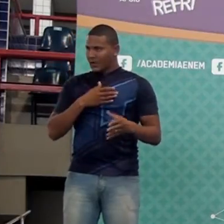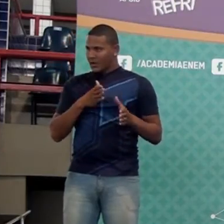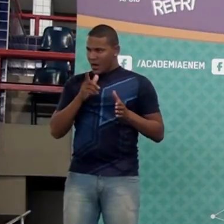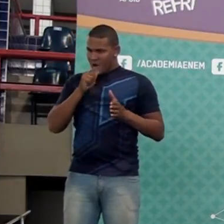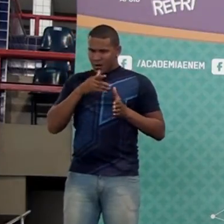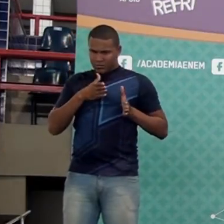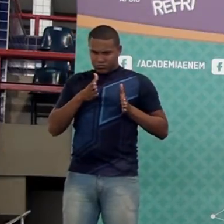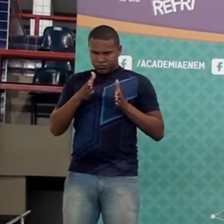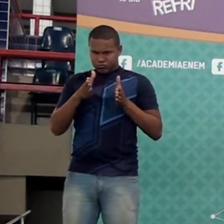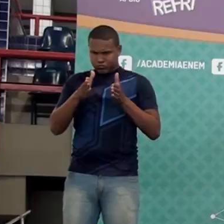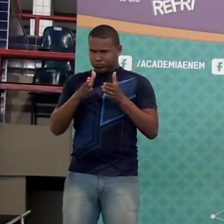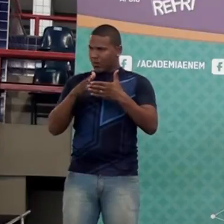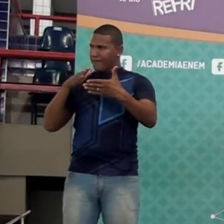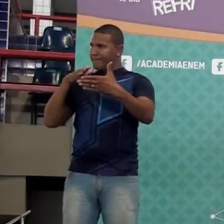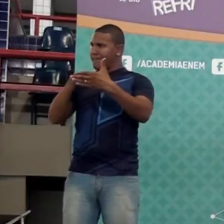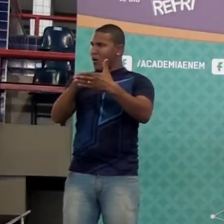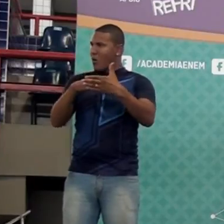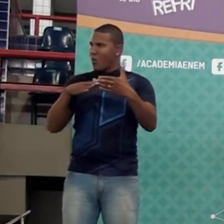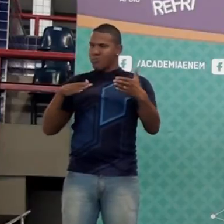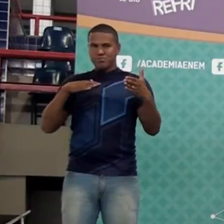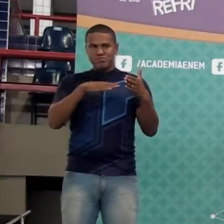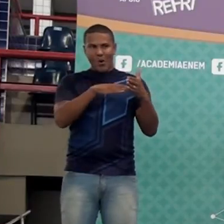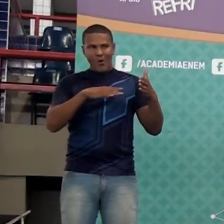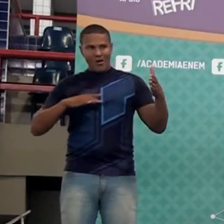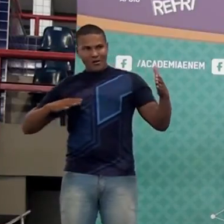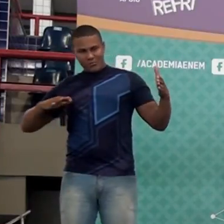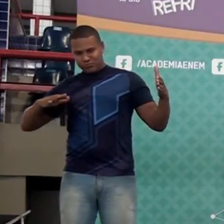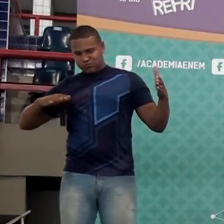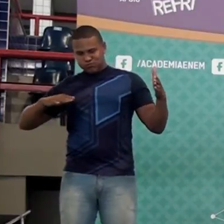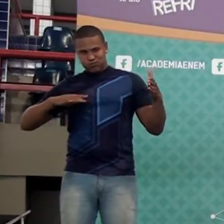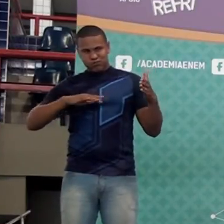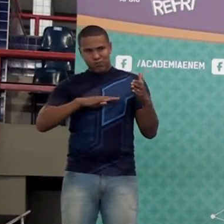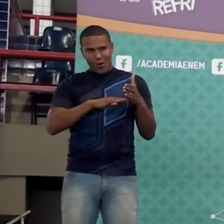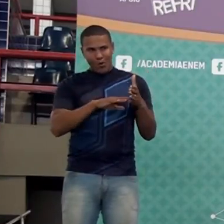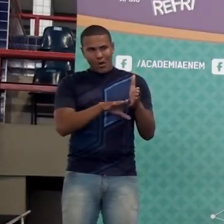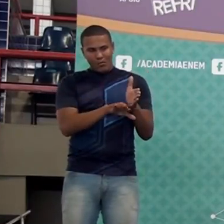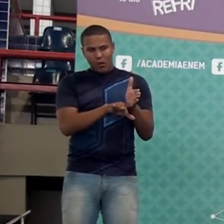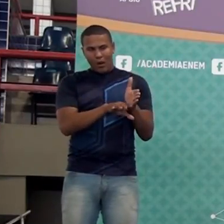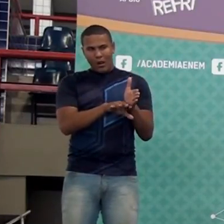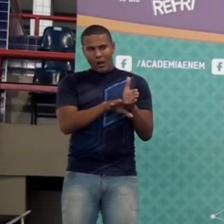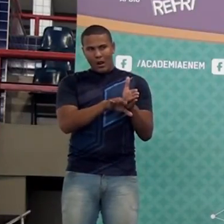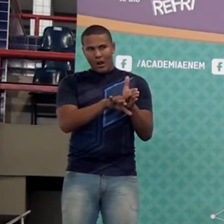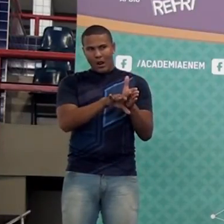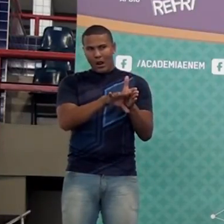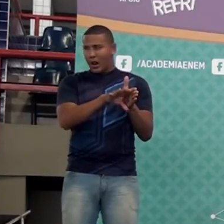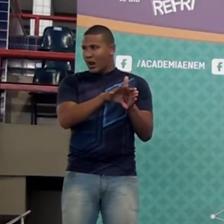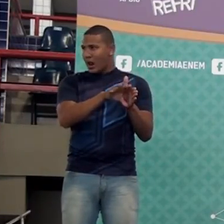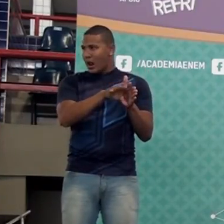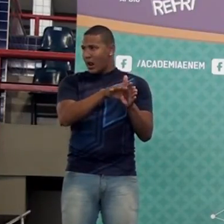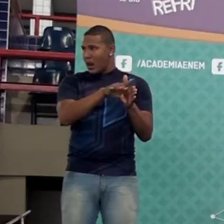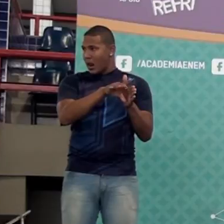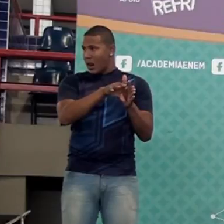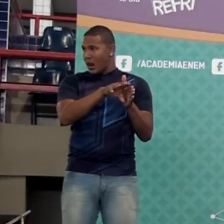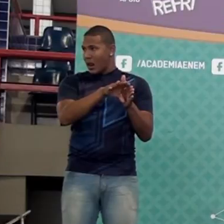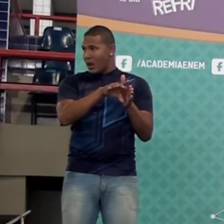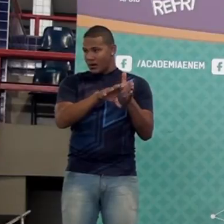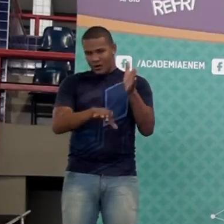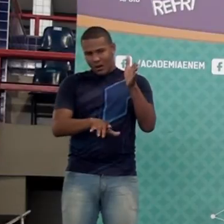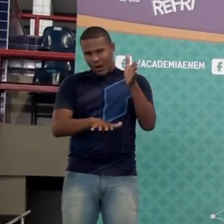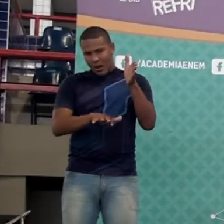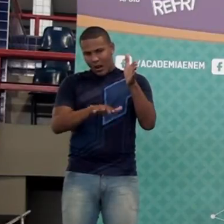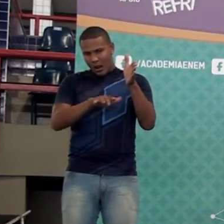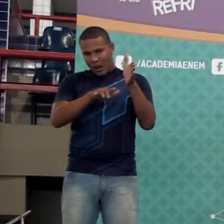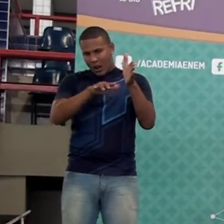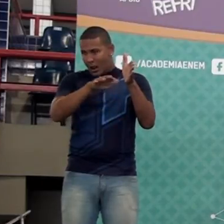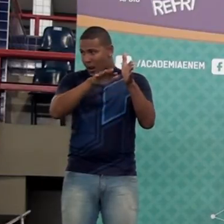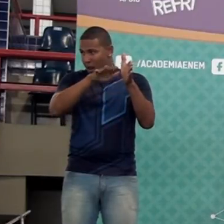uma estrutura que tem umas aberturas, né? Para essa água descer. Essa água desce de alturas